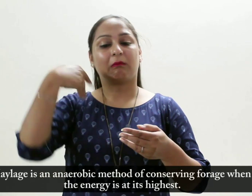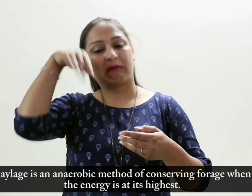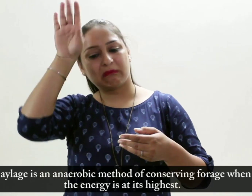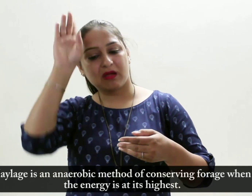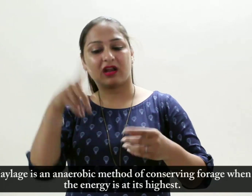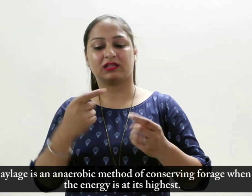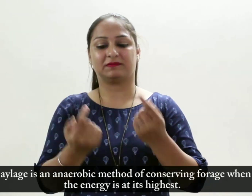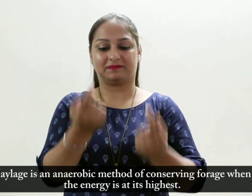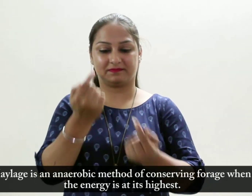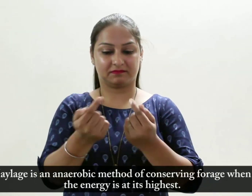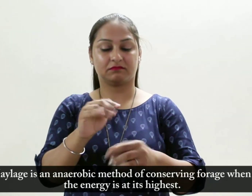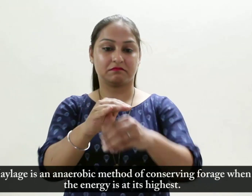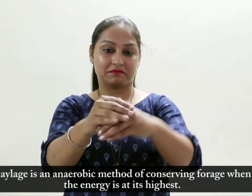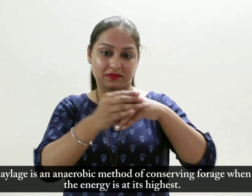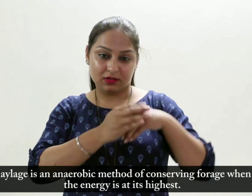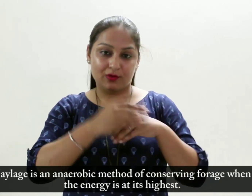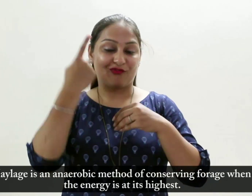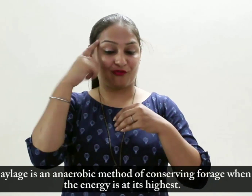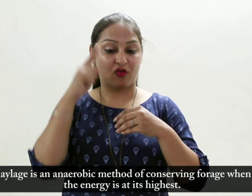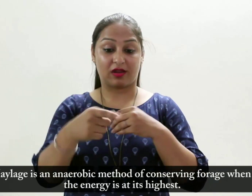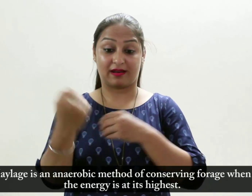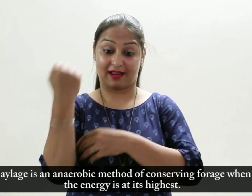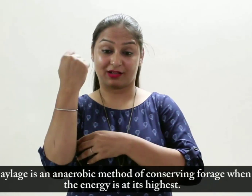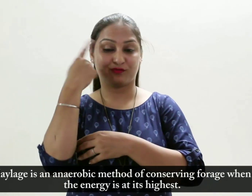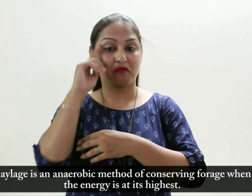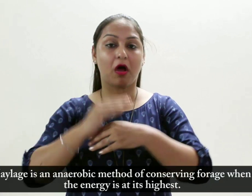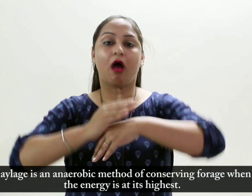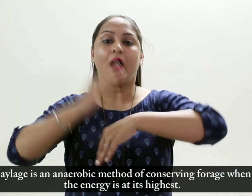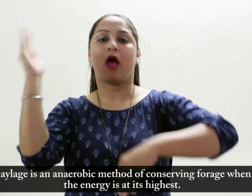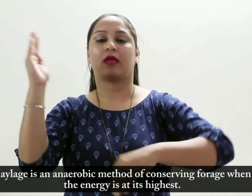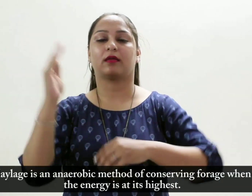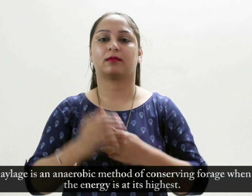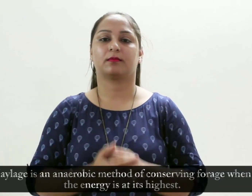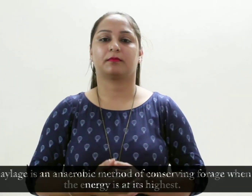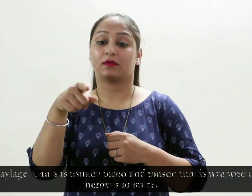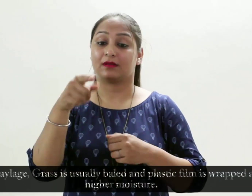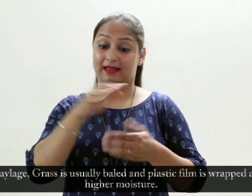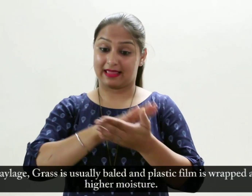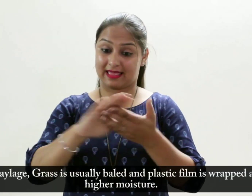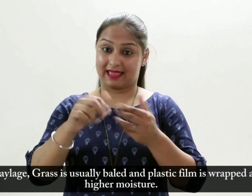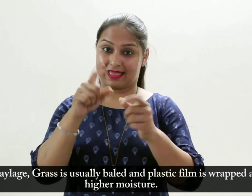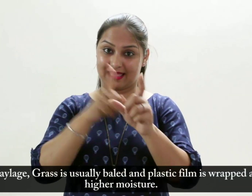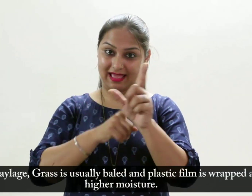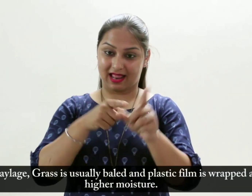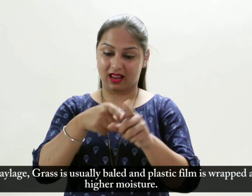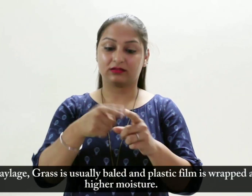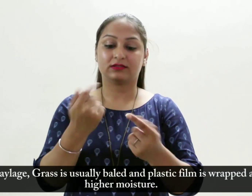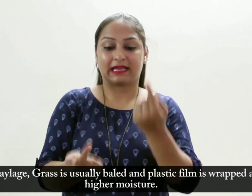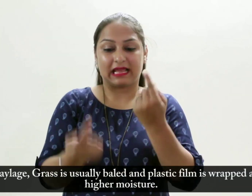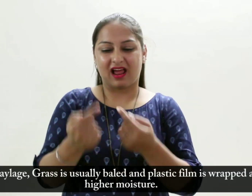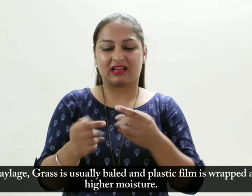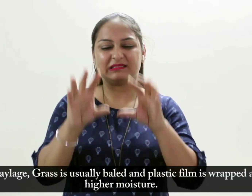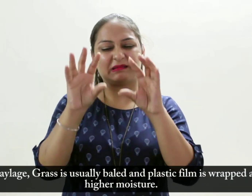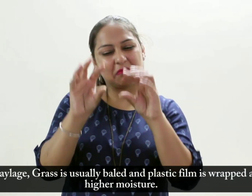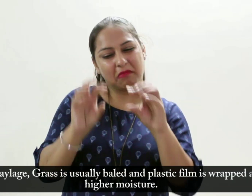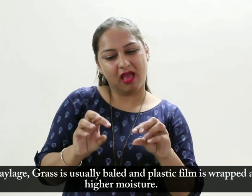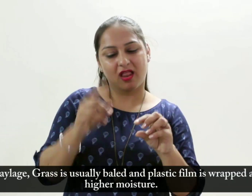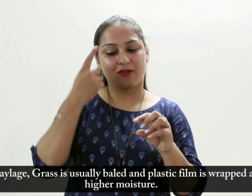तब जल संरक्षण के लिए अजवाइन बनाने का एक अवायवीय तरीका है। ओलावृष्टि में